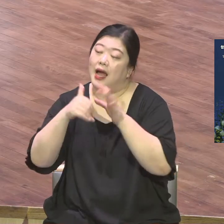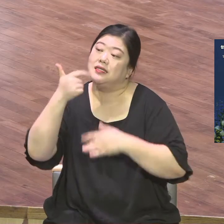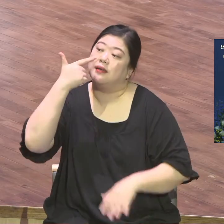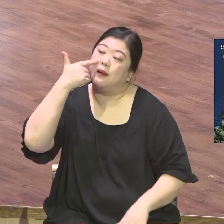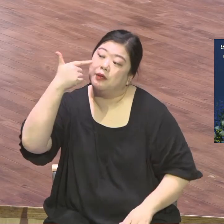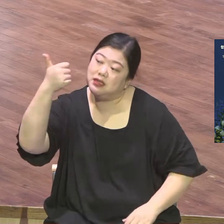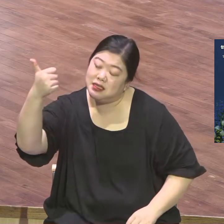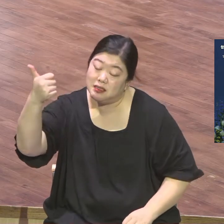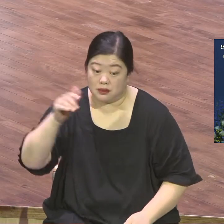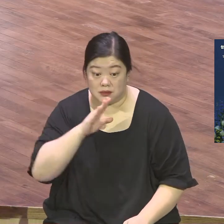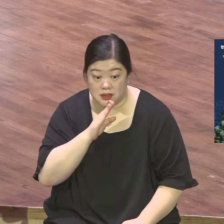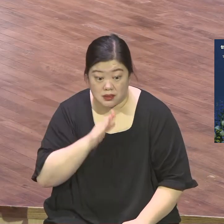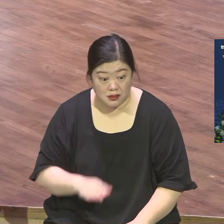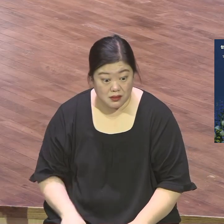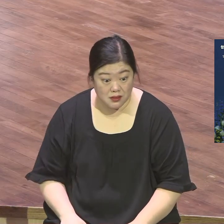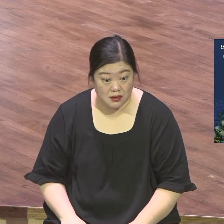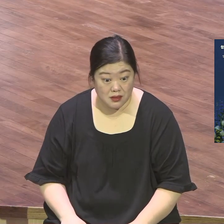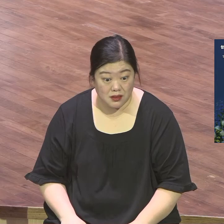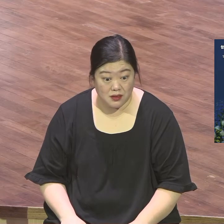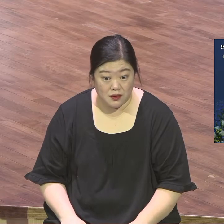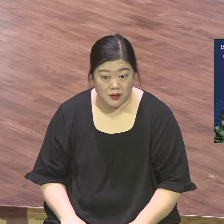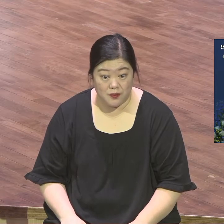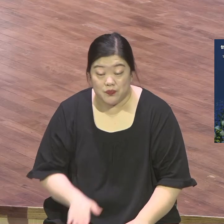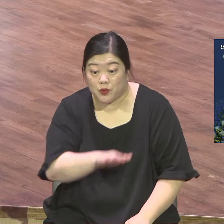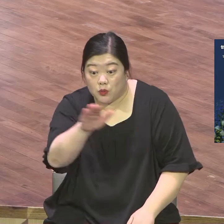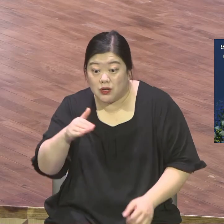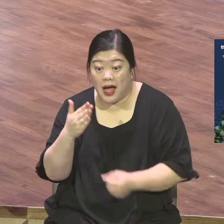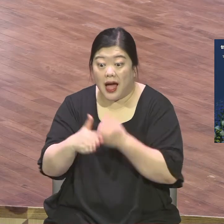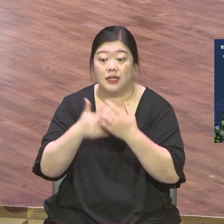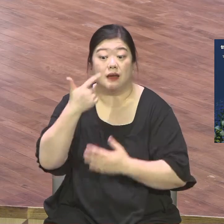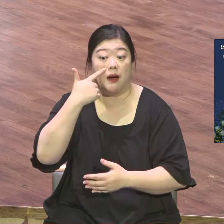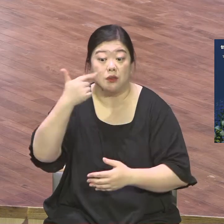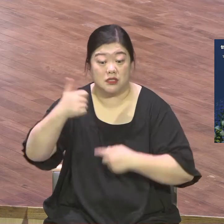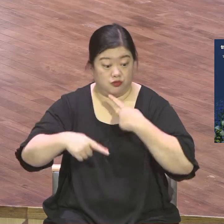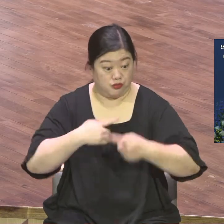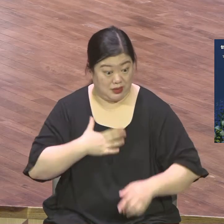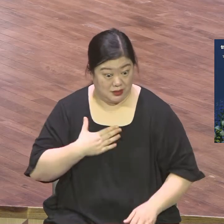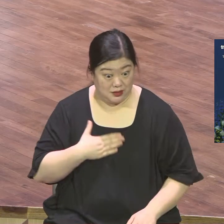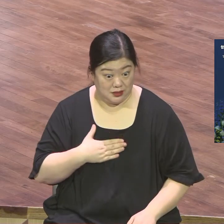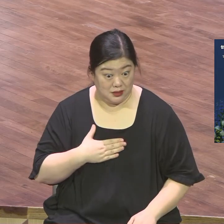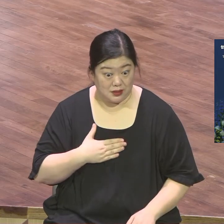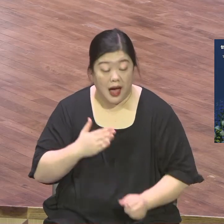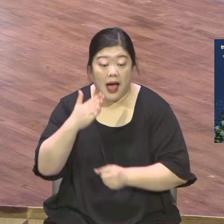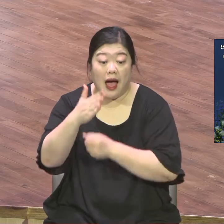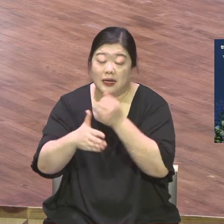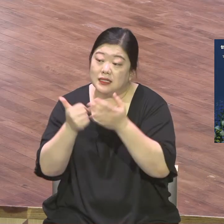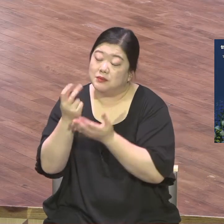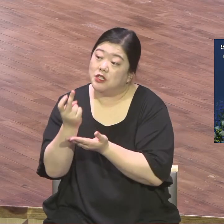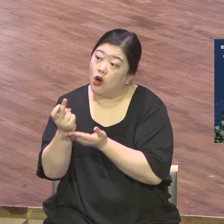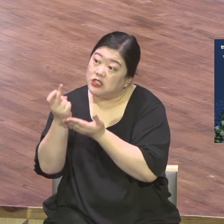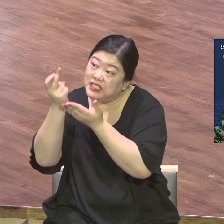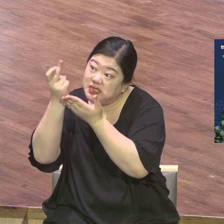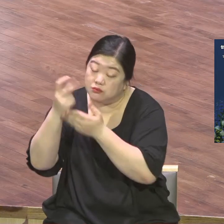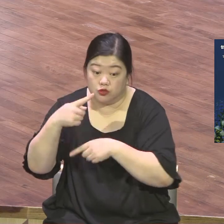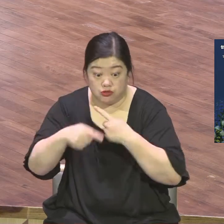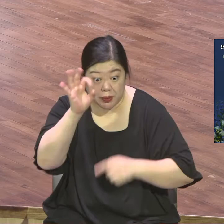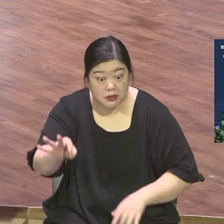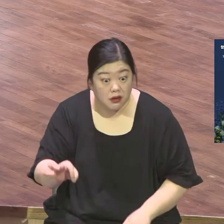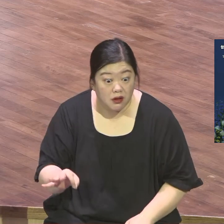그래요. 참 이상하죠. 하나님을 다 아버지라 불러요. 하나님을 형님이라고 부르는 사람 있어요?